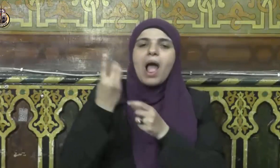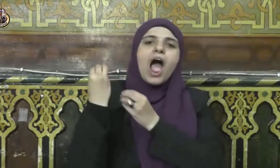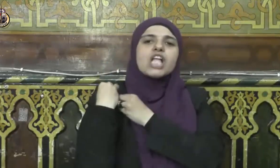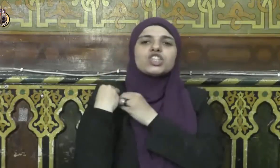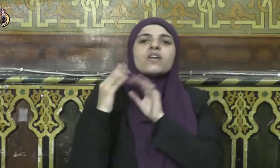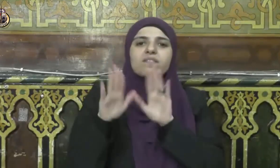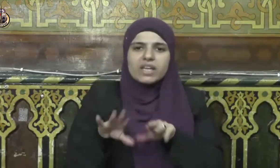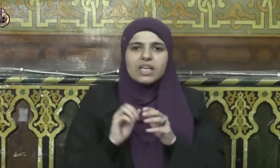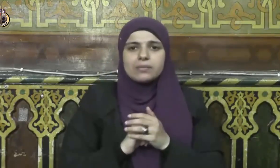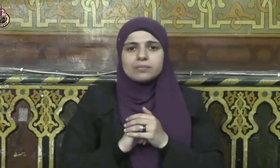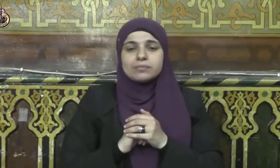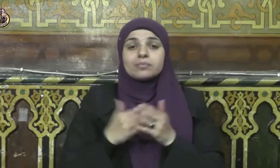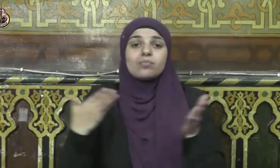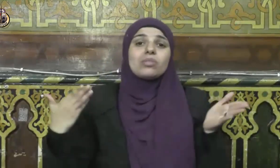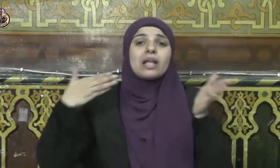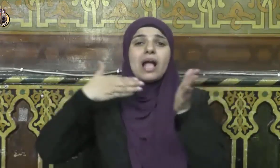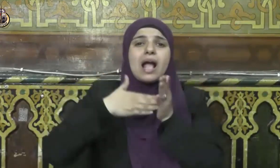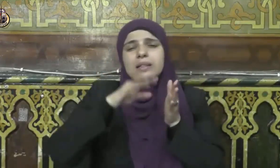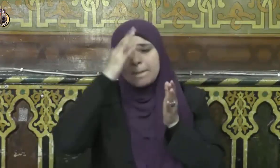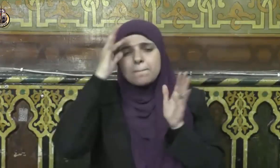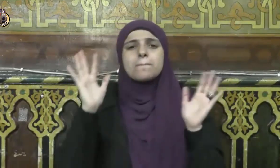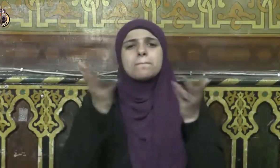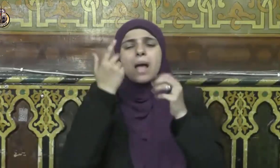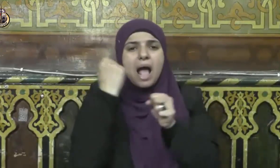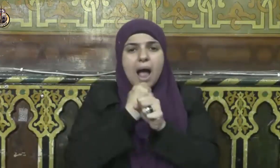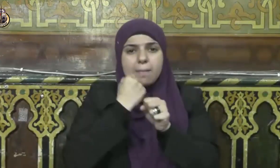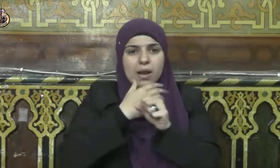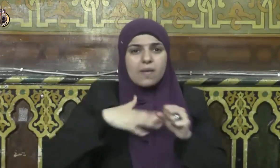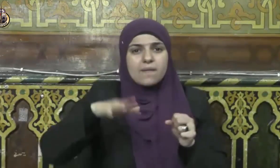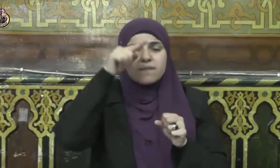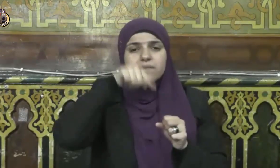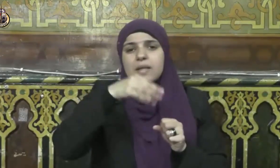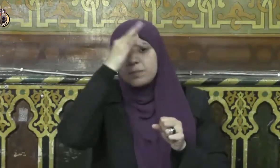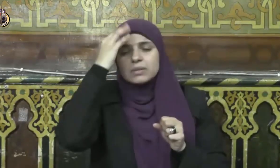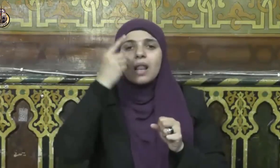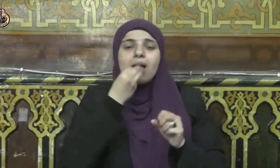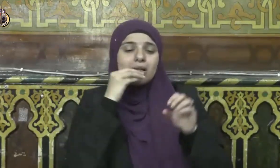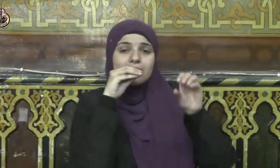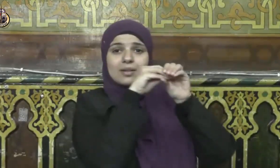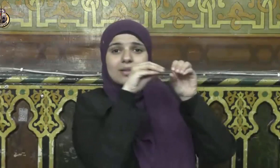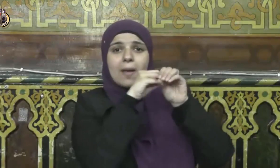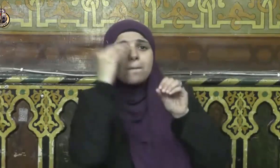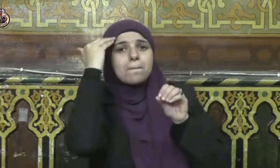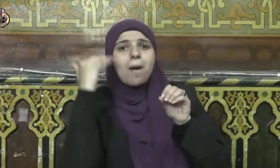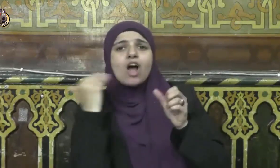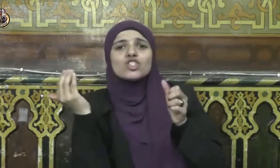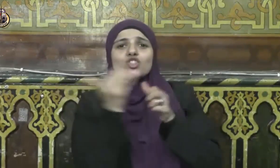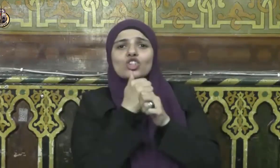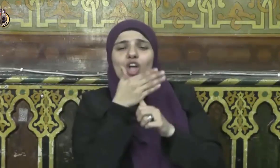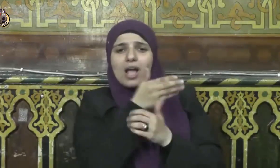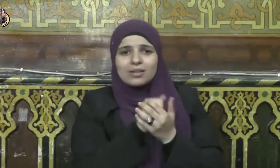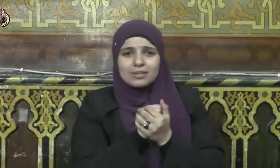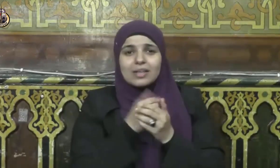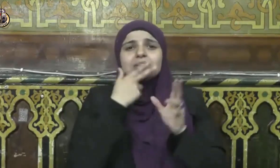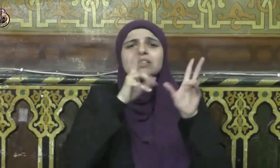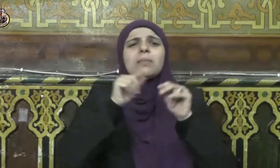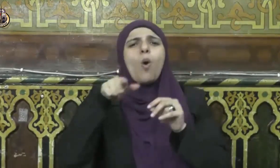إلا أجرت عليها حتى ما تجعل في فم امرأتك. وكذلك